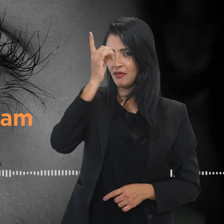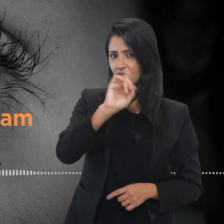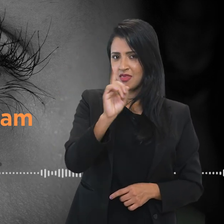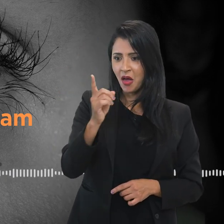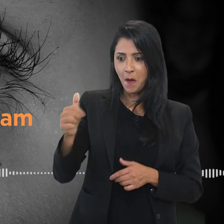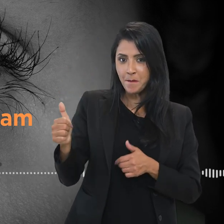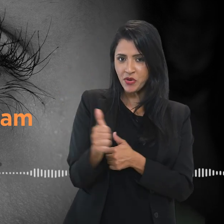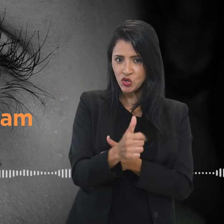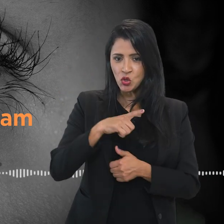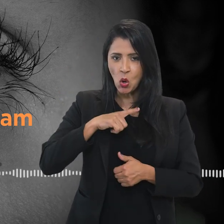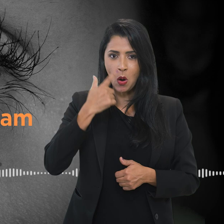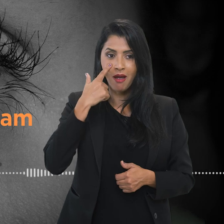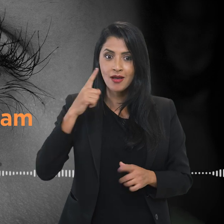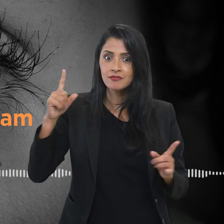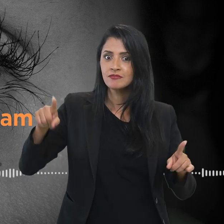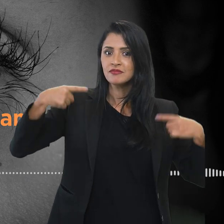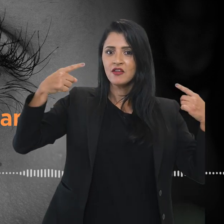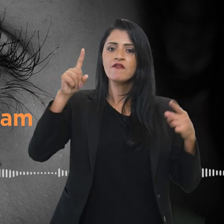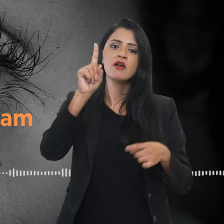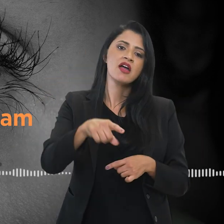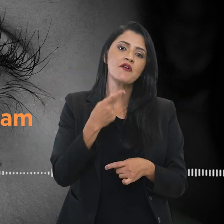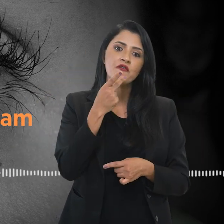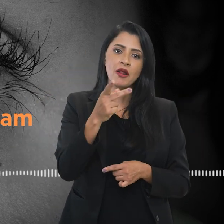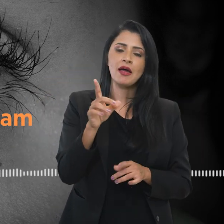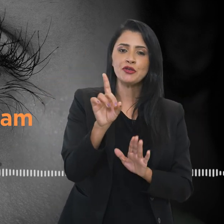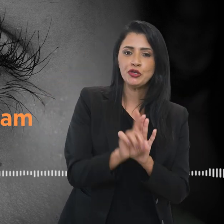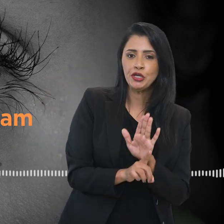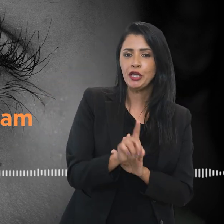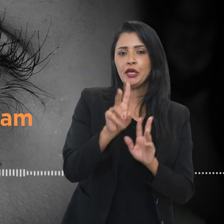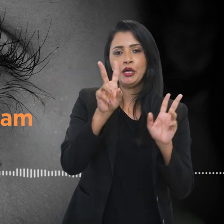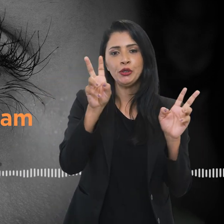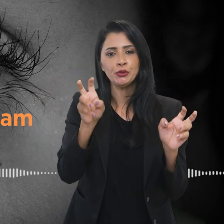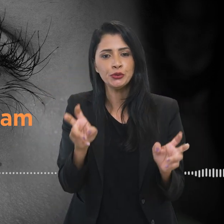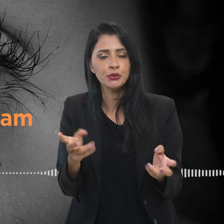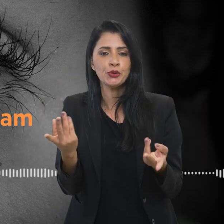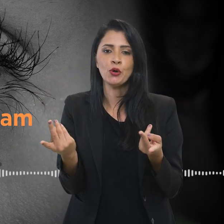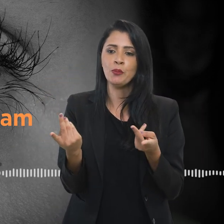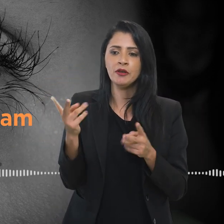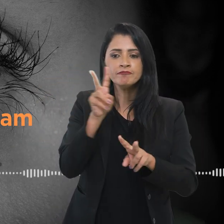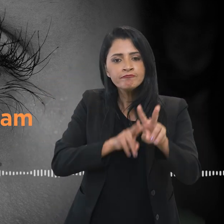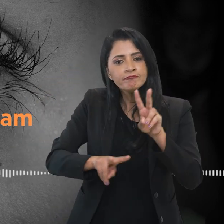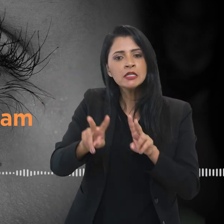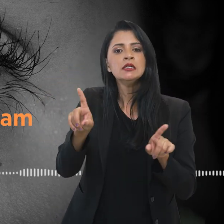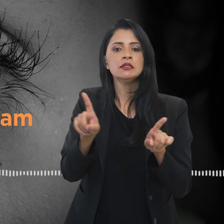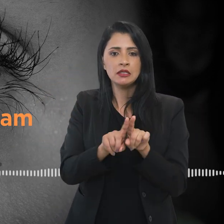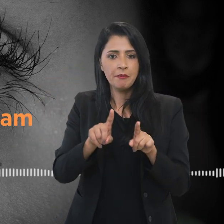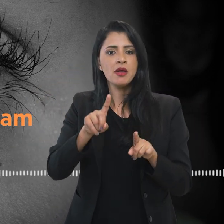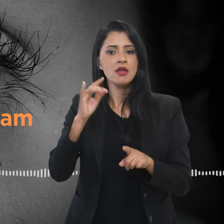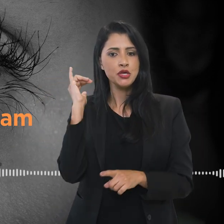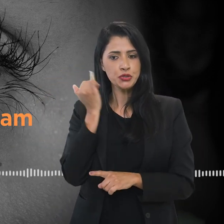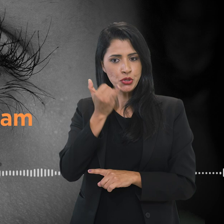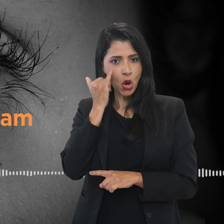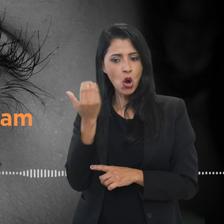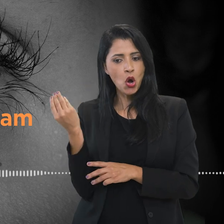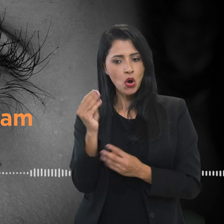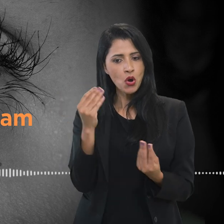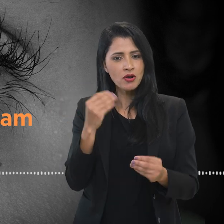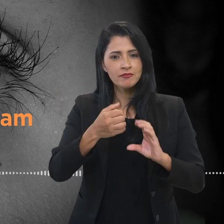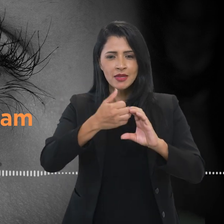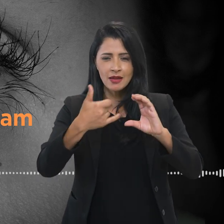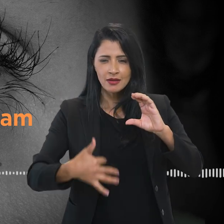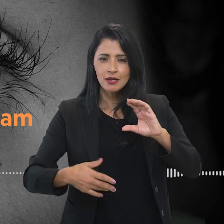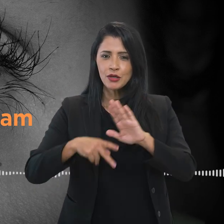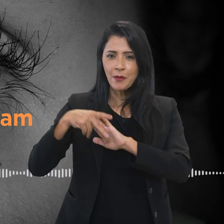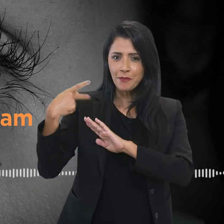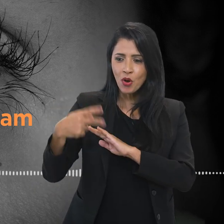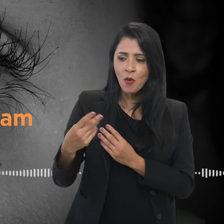foi muito fácil, não. Trazer essas pessoas como protagonista é mais do que um desafio. É falar sobre direitos, é falar sobre visibilidade.